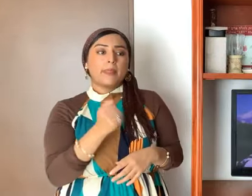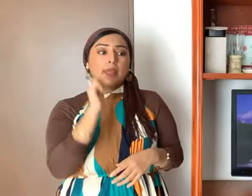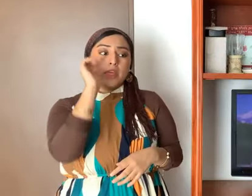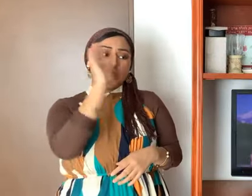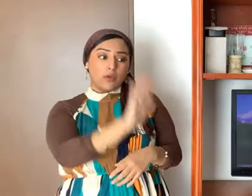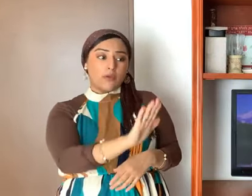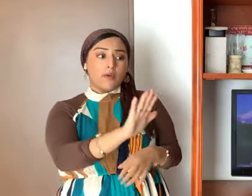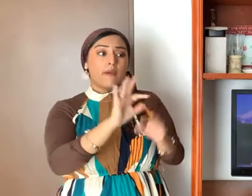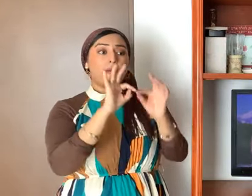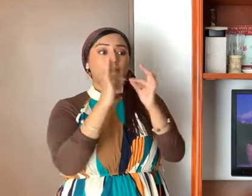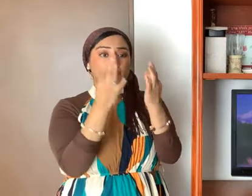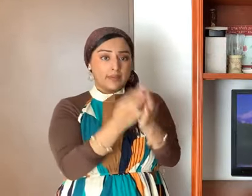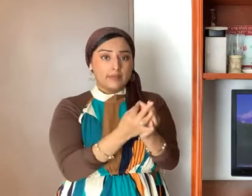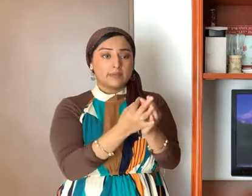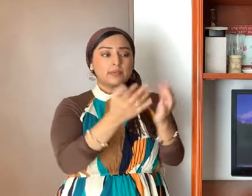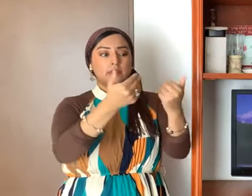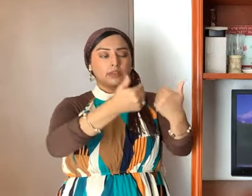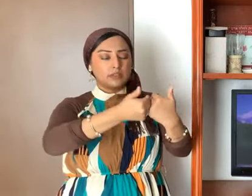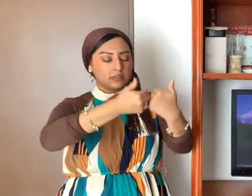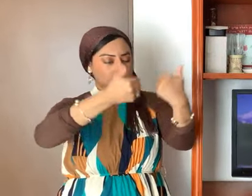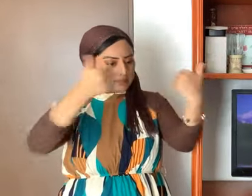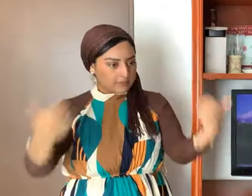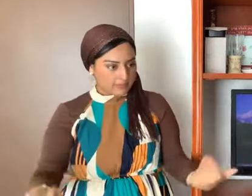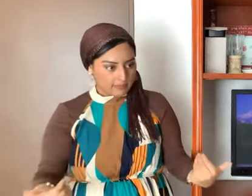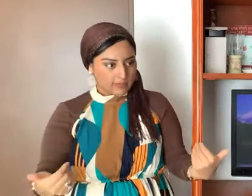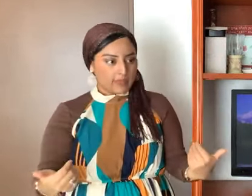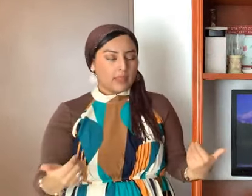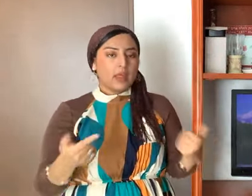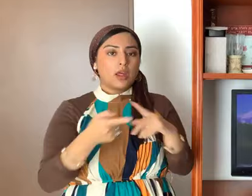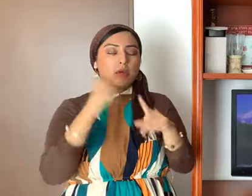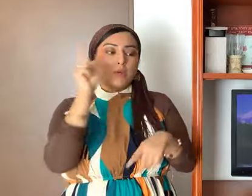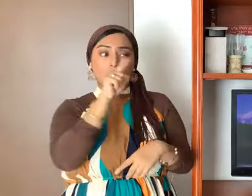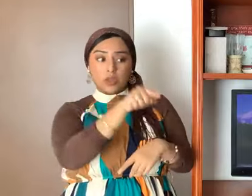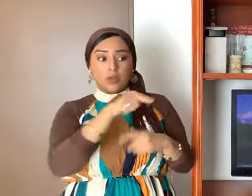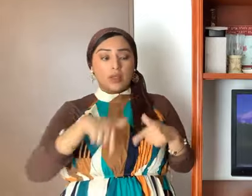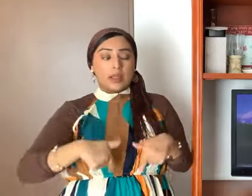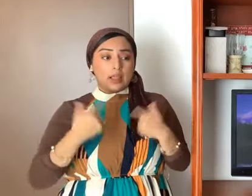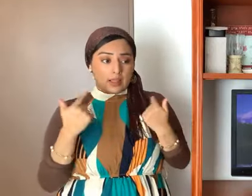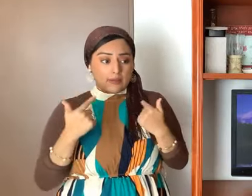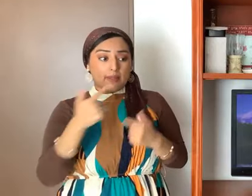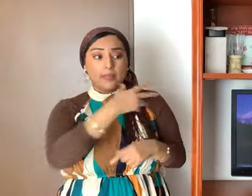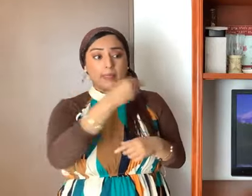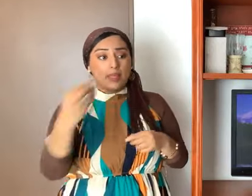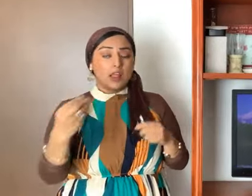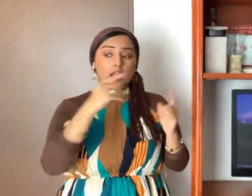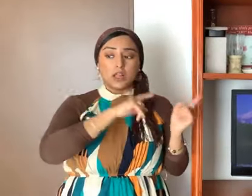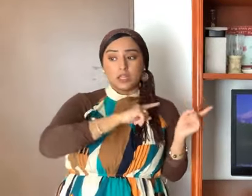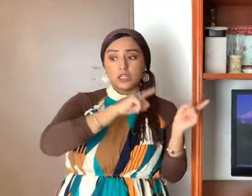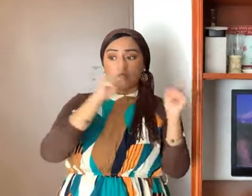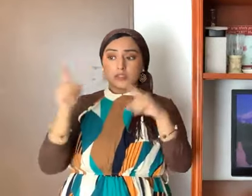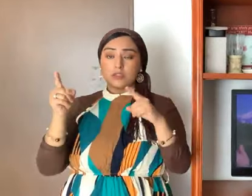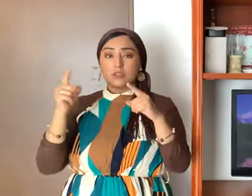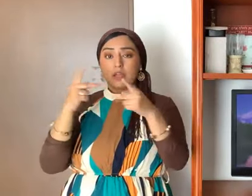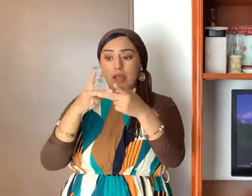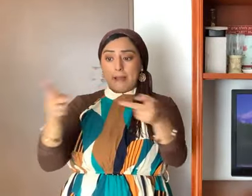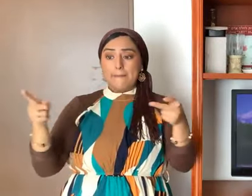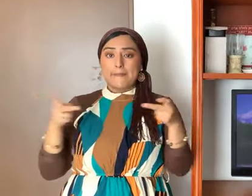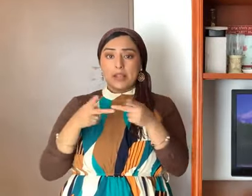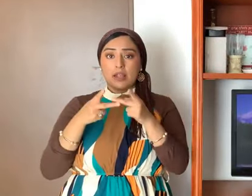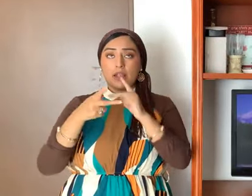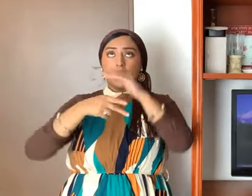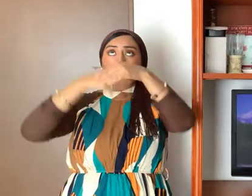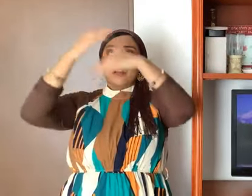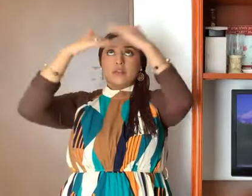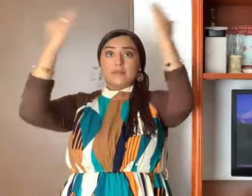tu familia, apártate de este mundo terrenal, de donde tú has vivido, y ve hacia la tierra